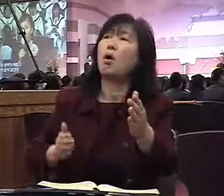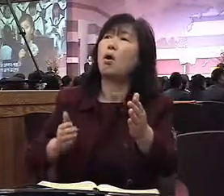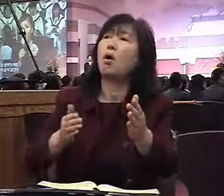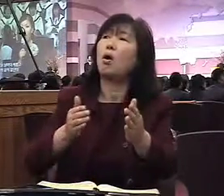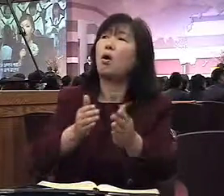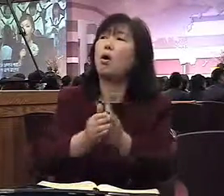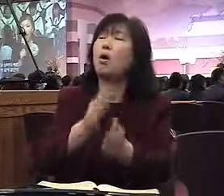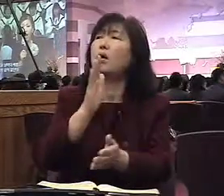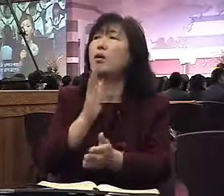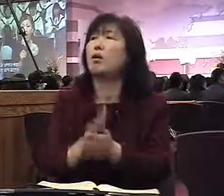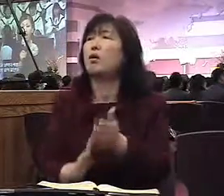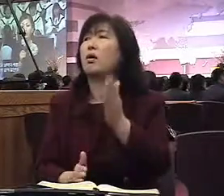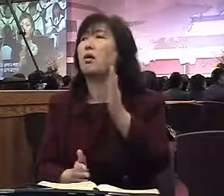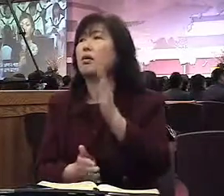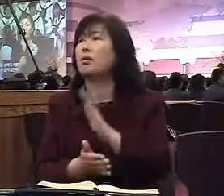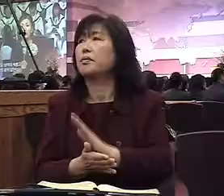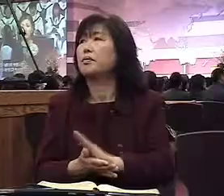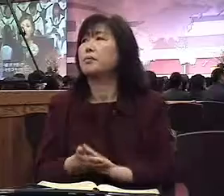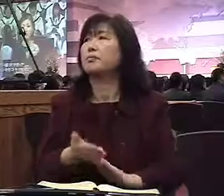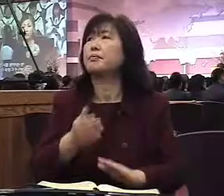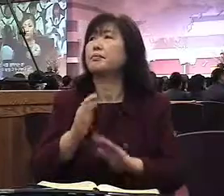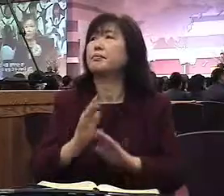없단다.